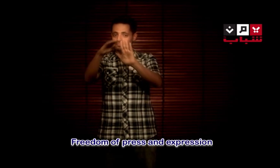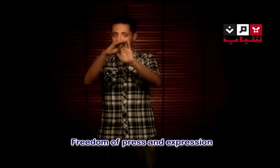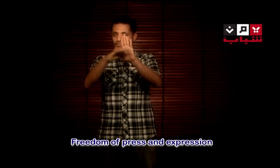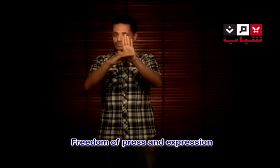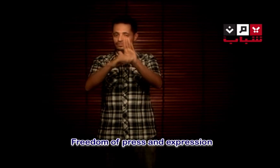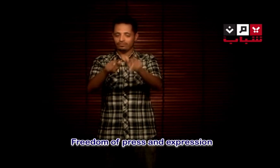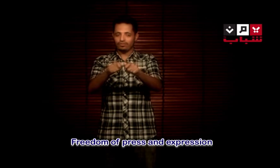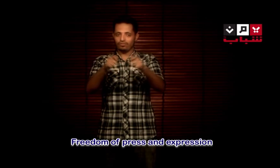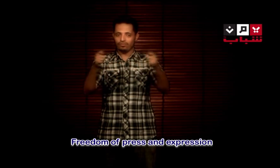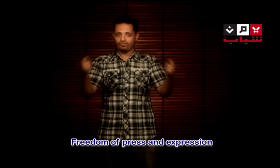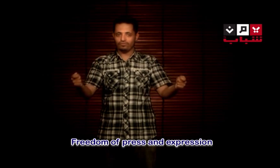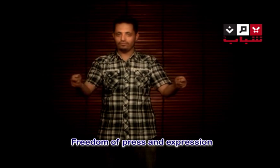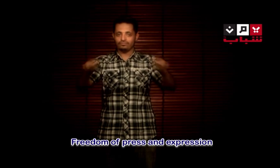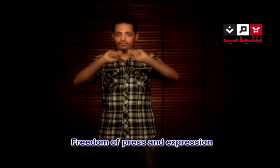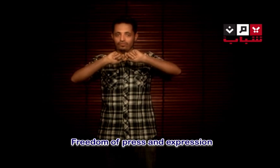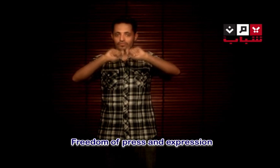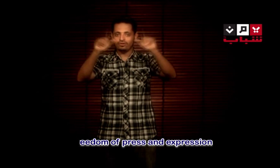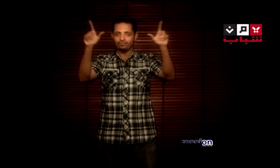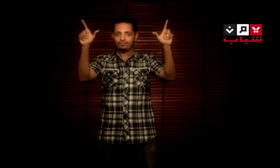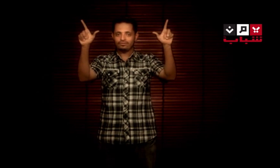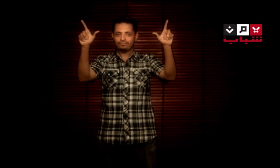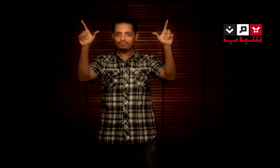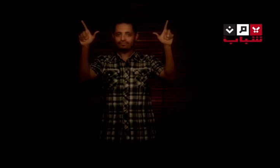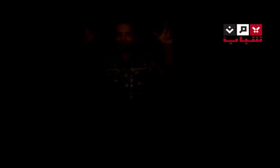الحرية في مجال الصحافة والإعلام،